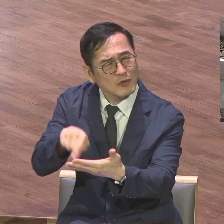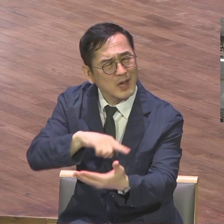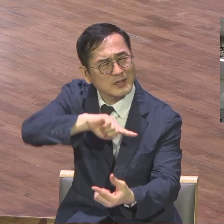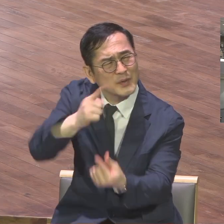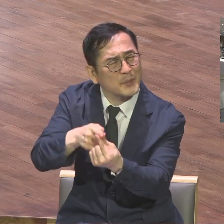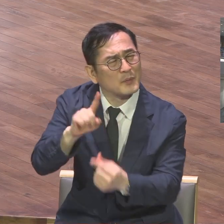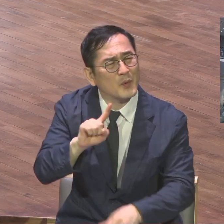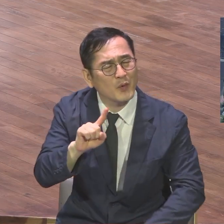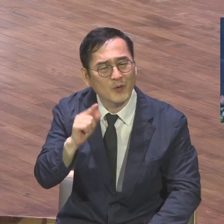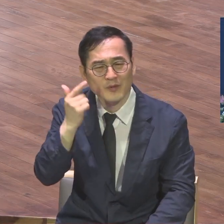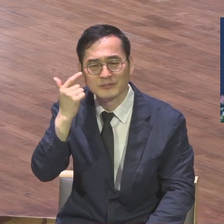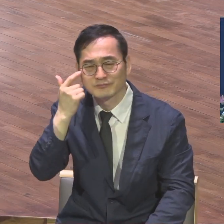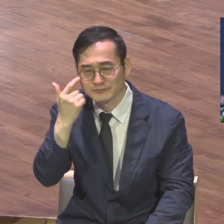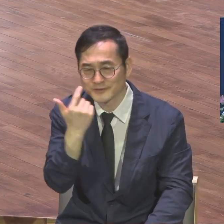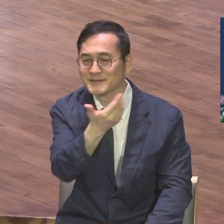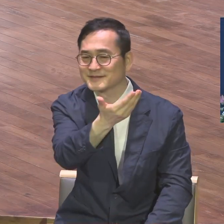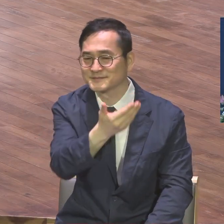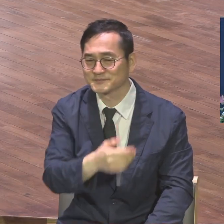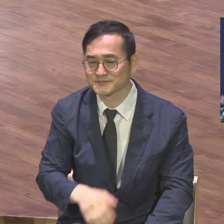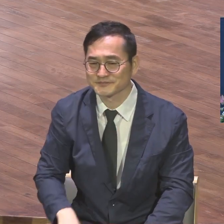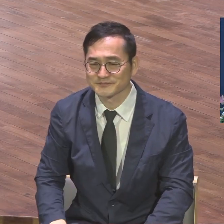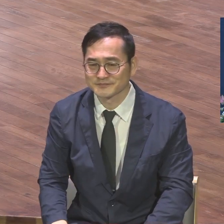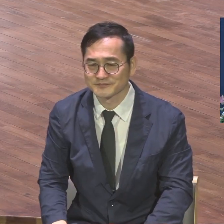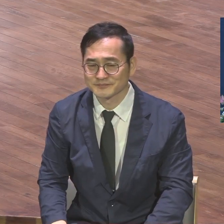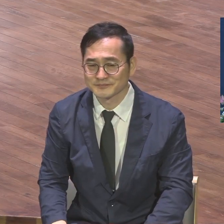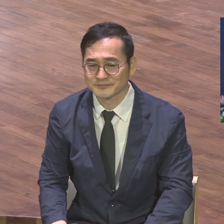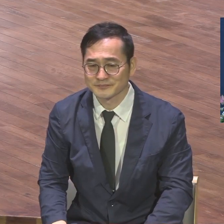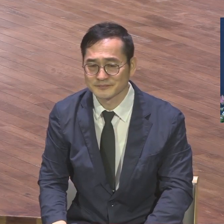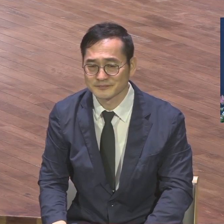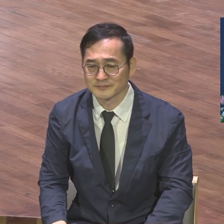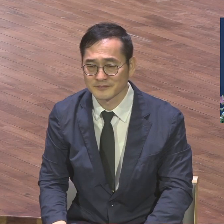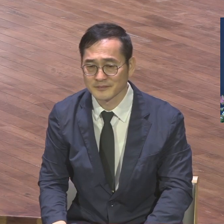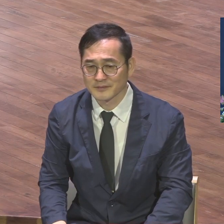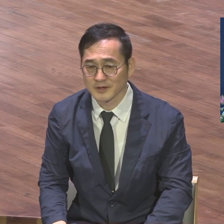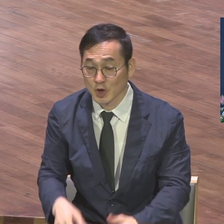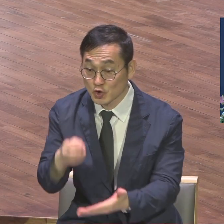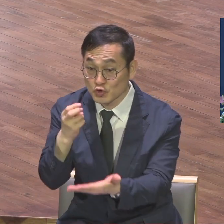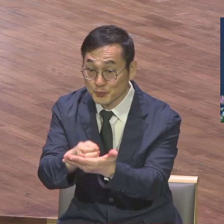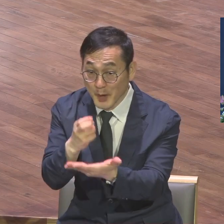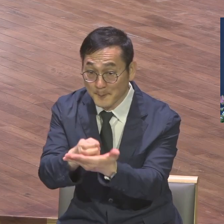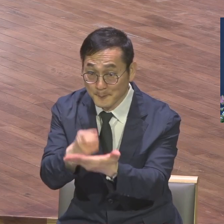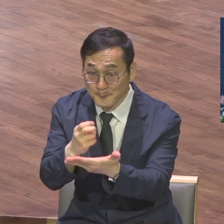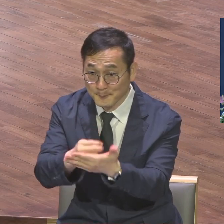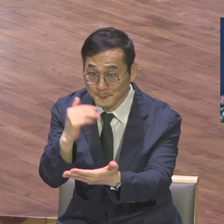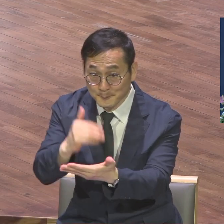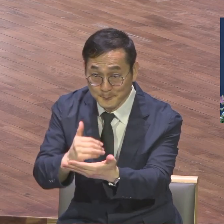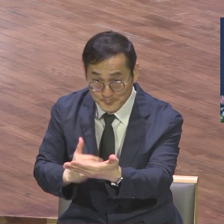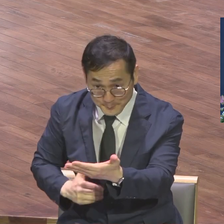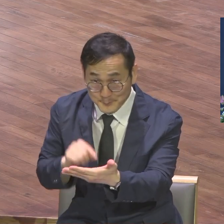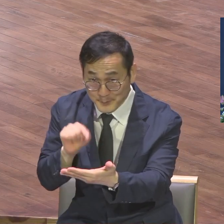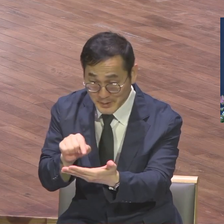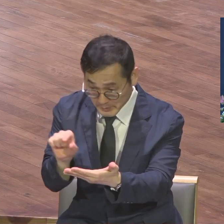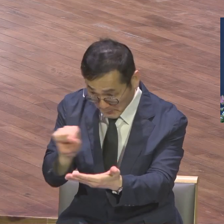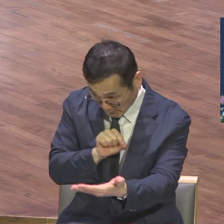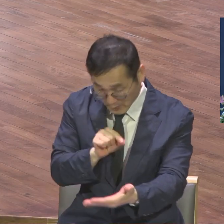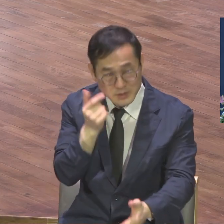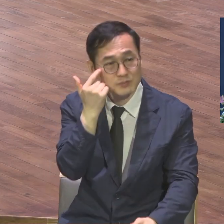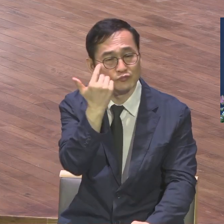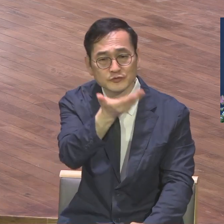한 서기관이 나와서 예수님께 율법의 계명에 대해서 질문하고 있습니다. 이 서기관은